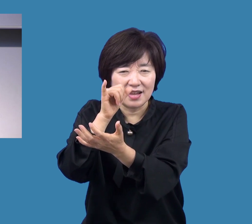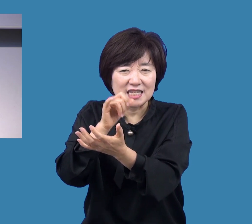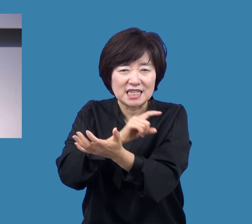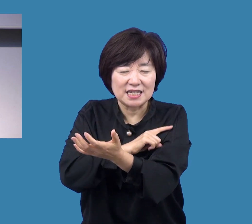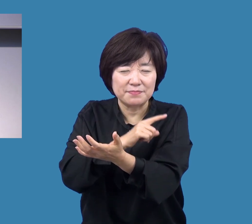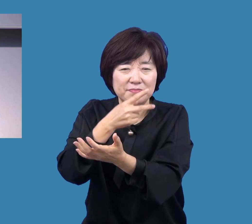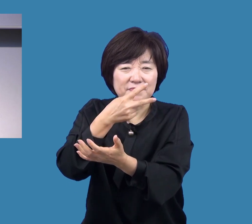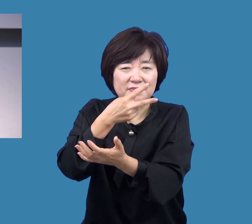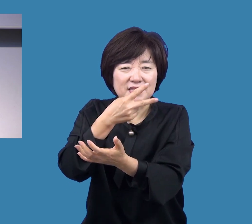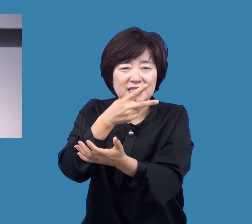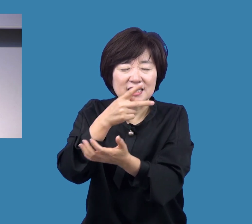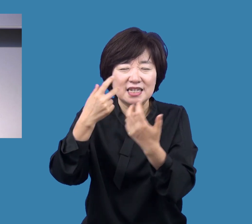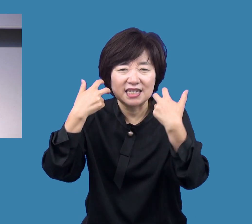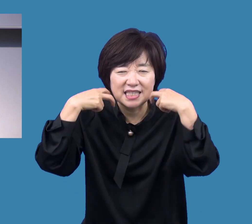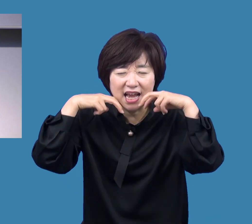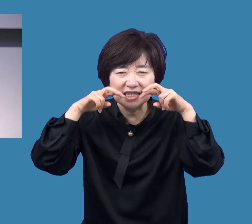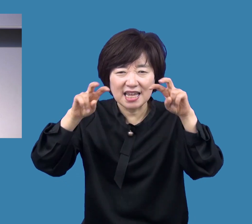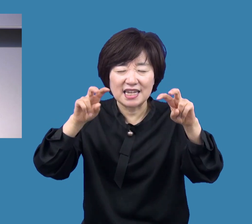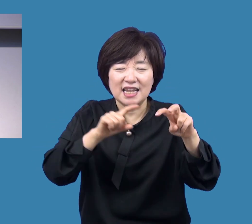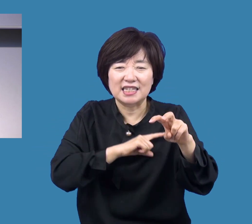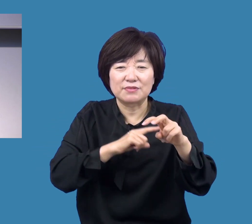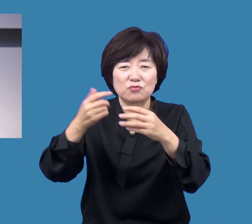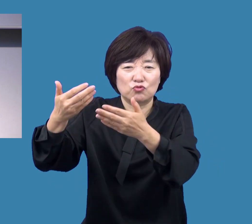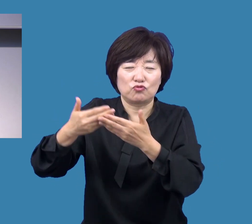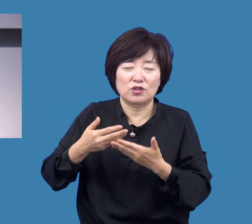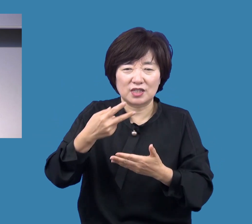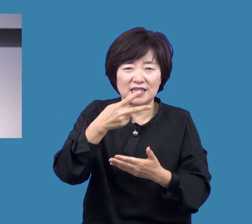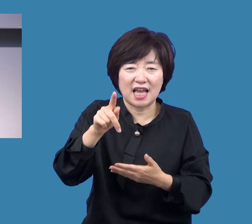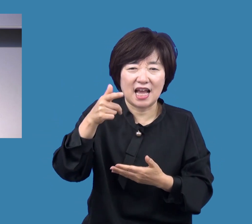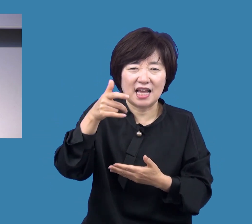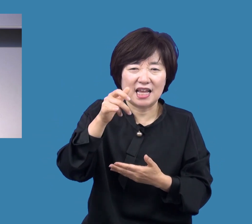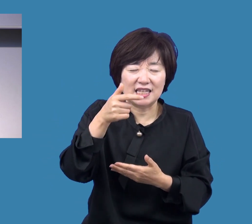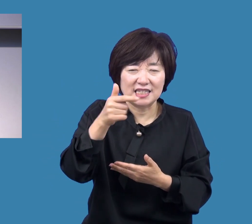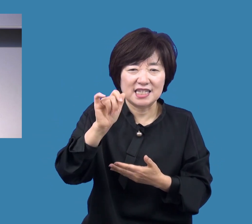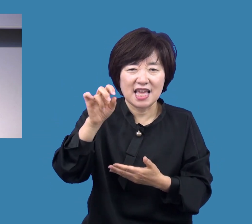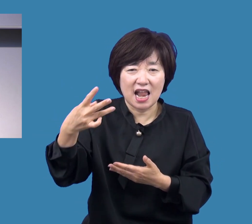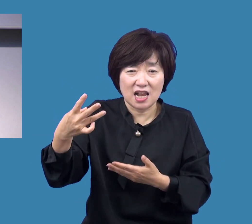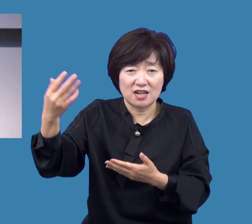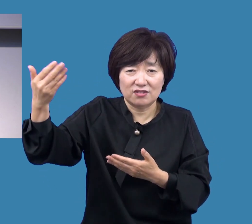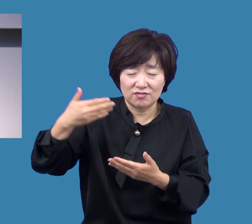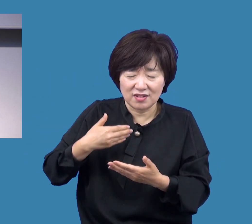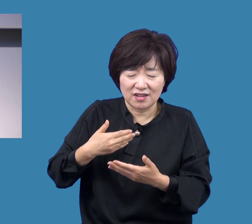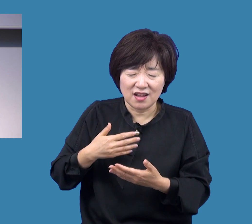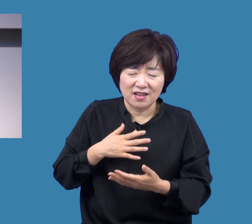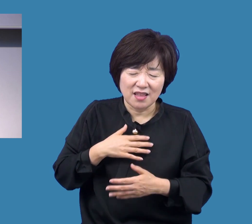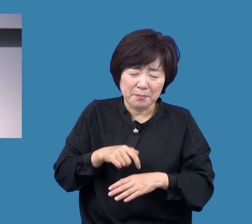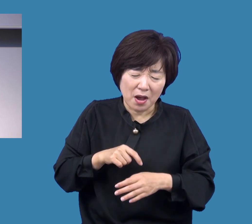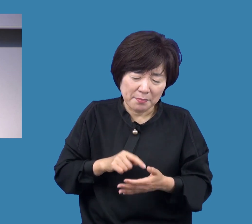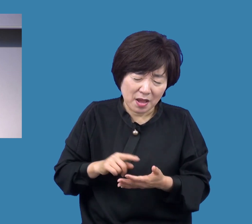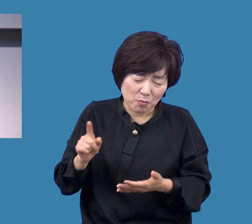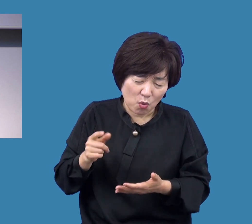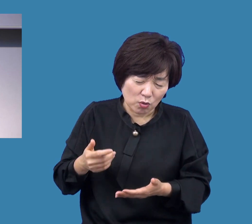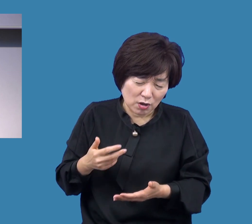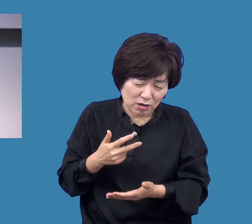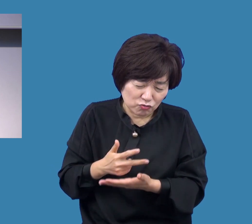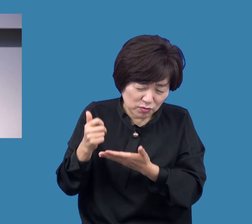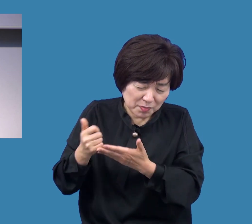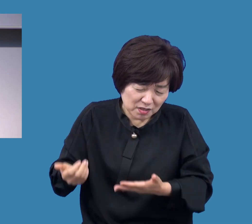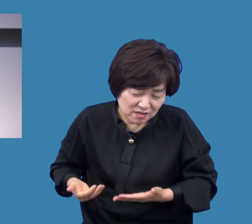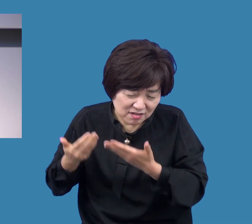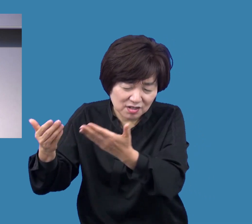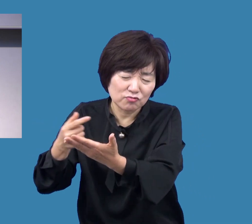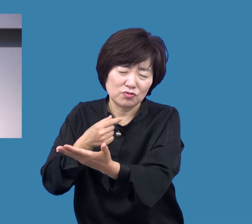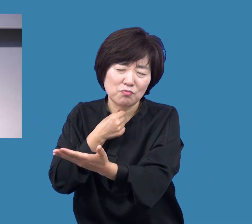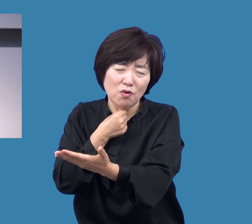이름도 주시고 약간 그때였는데. 근데 제 안에 정말 주님께 이렇게 드리고 싶은 마음들이 계속 올라왔어요. 서원하고 싶은